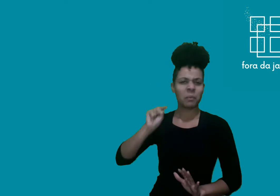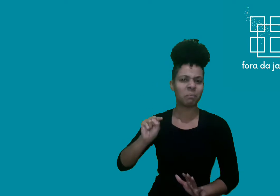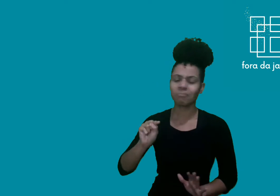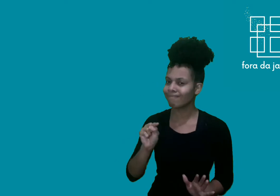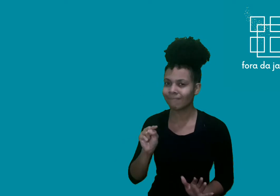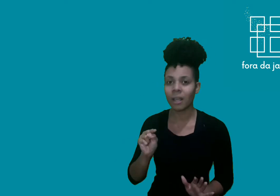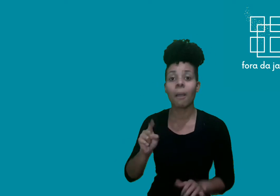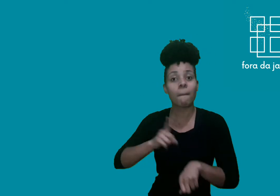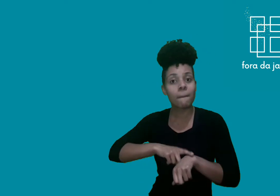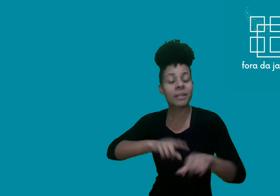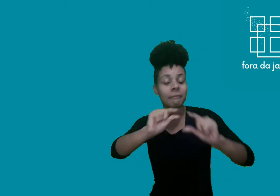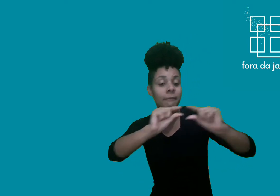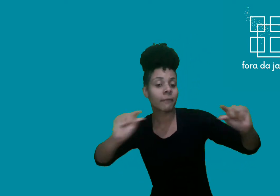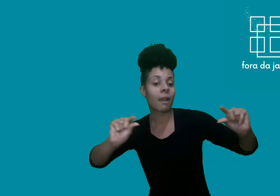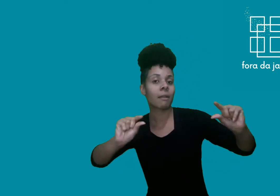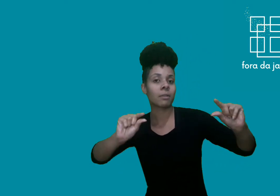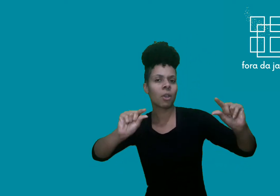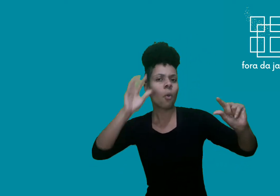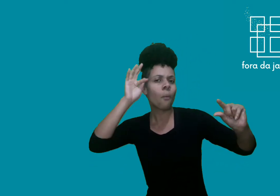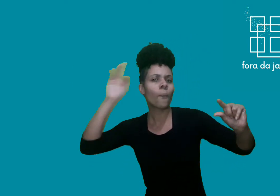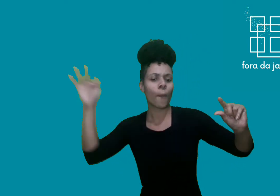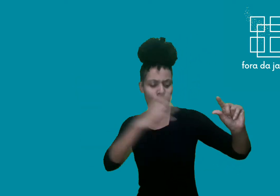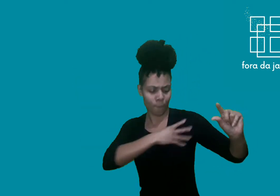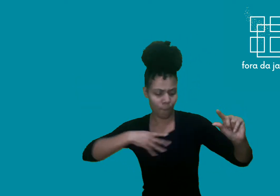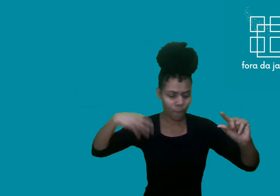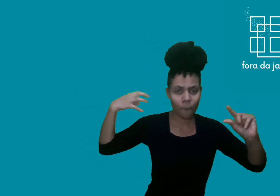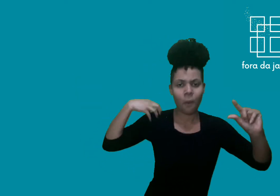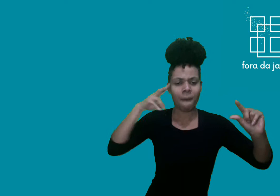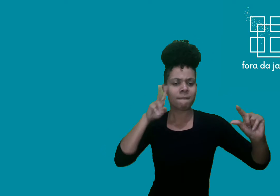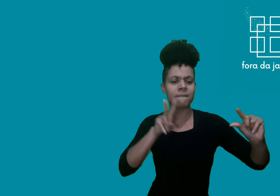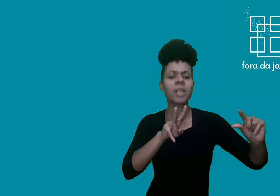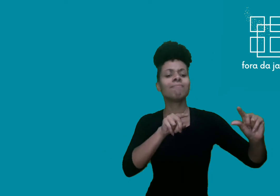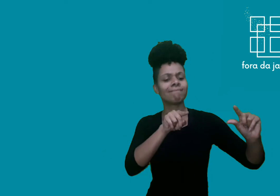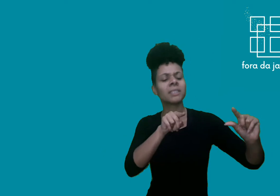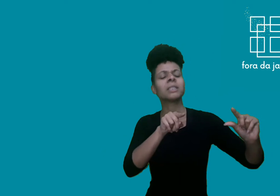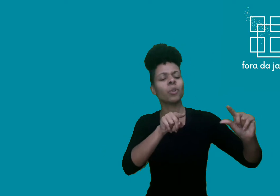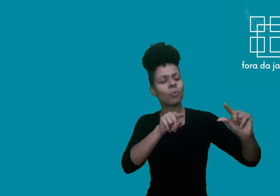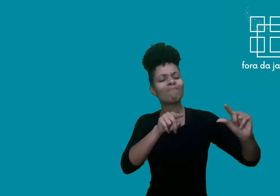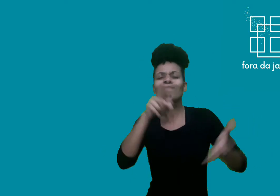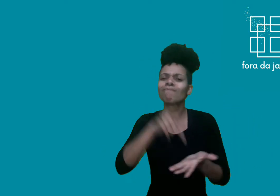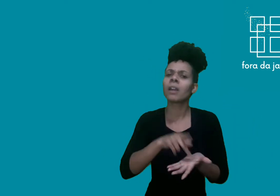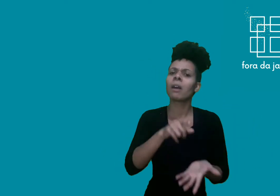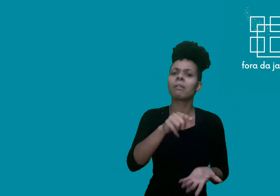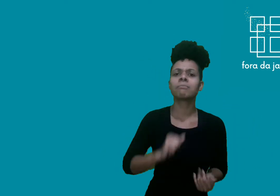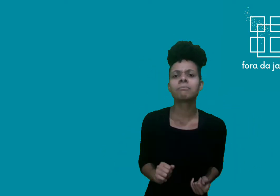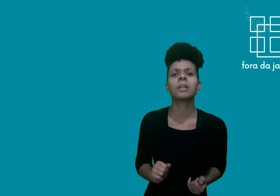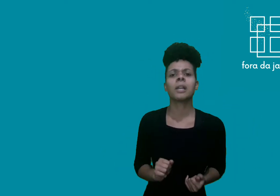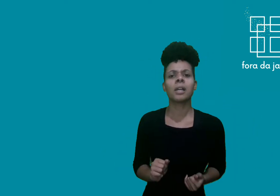vezes sente muito deslocado, né? A gente se sente atrasado às vezes, inadequado, e aquela sensação de não entender